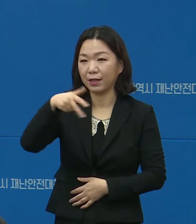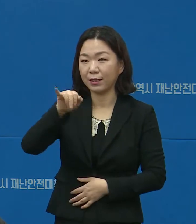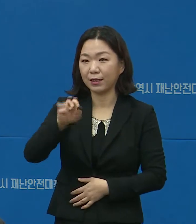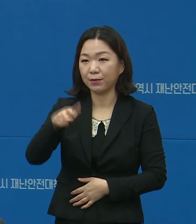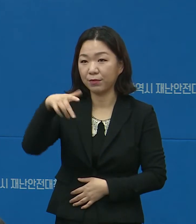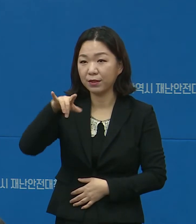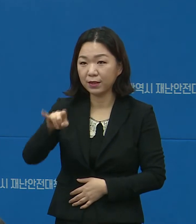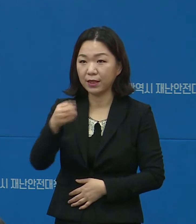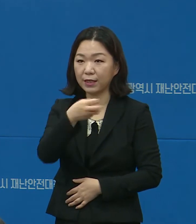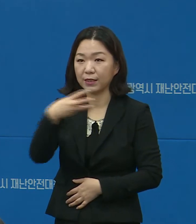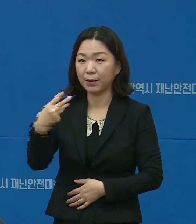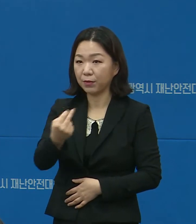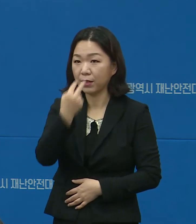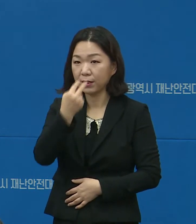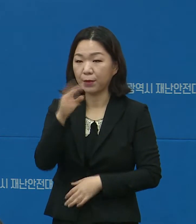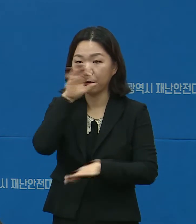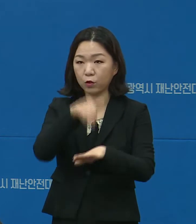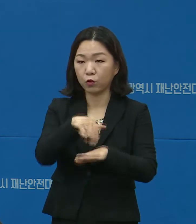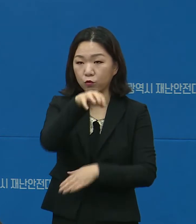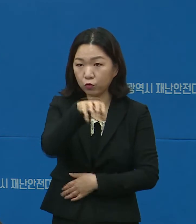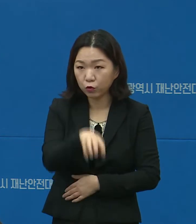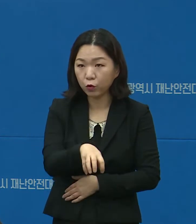전주연구소, 중앙교육연수원,